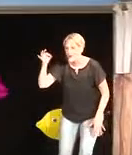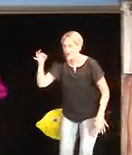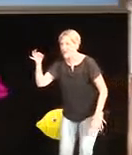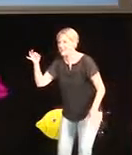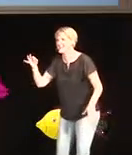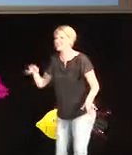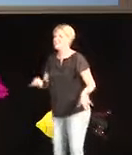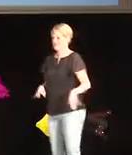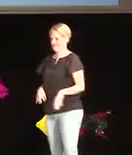Oui?